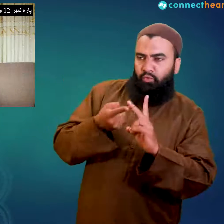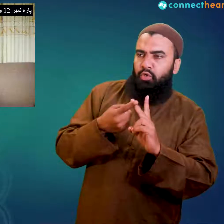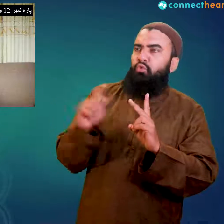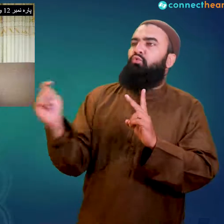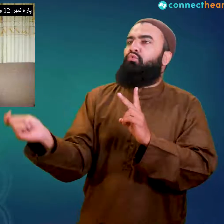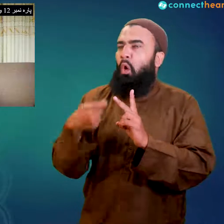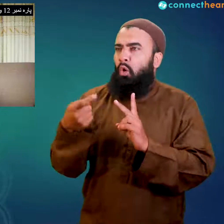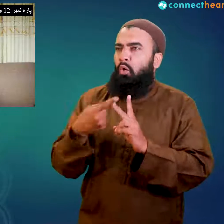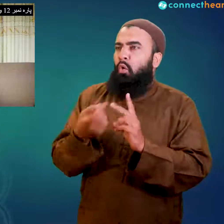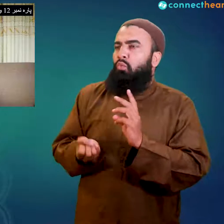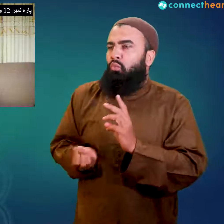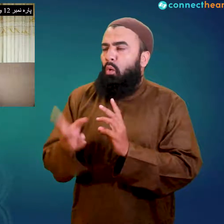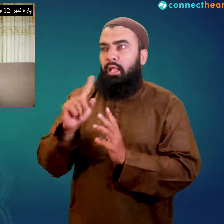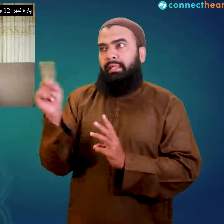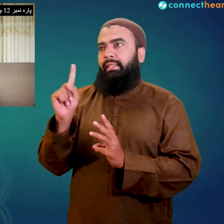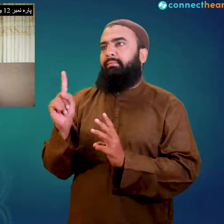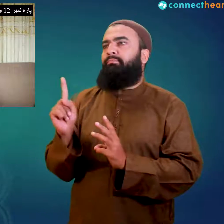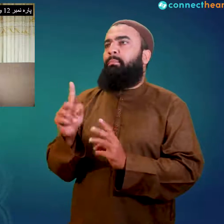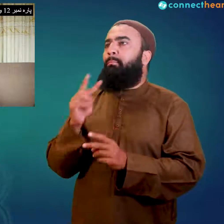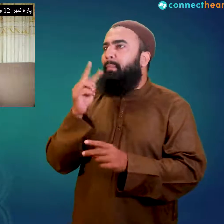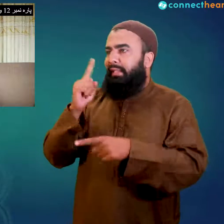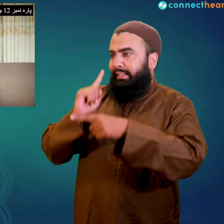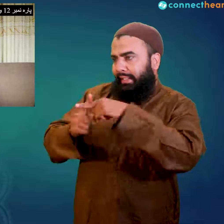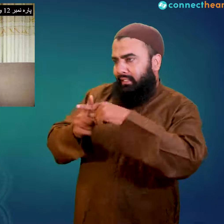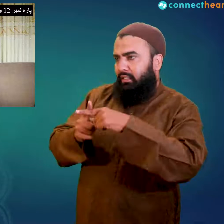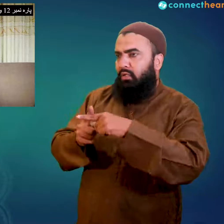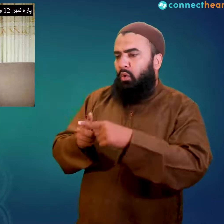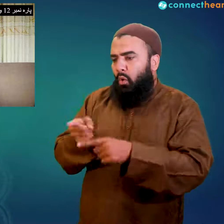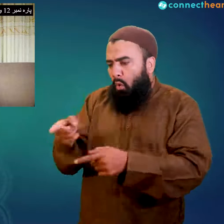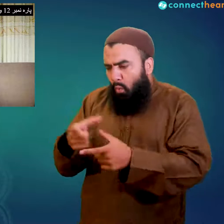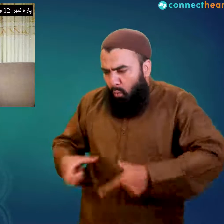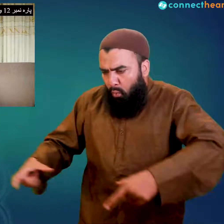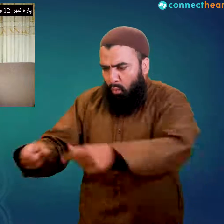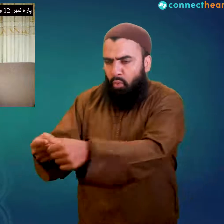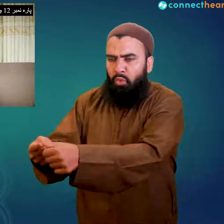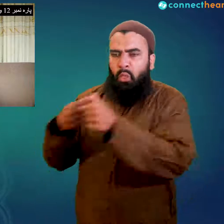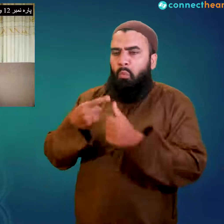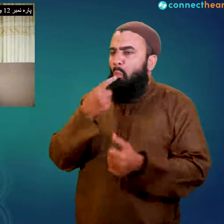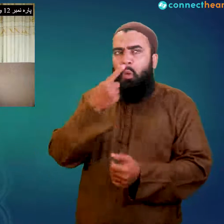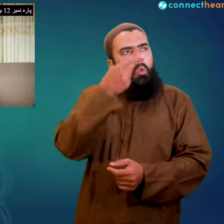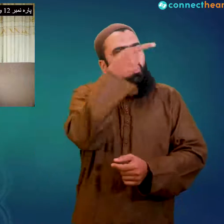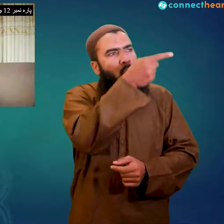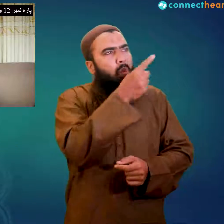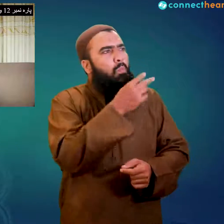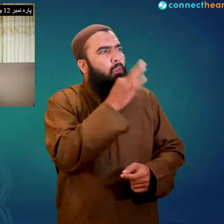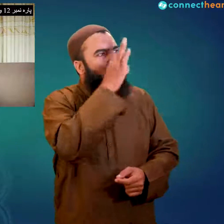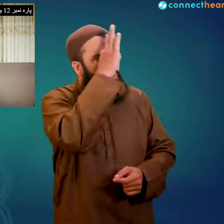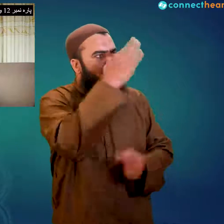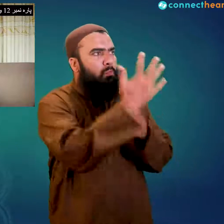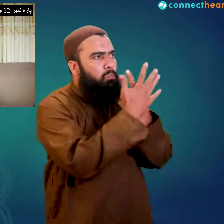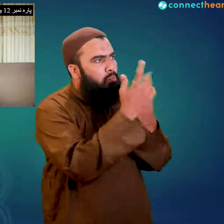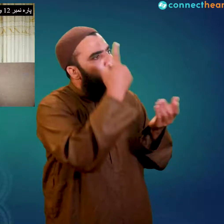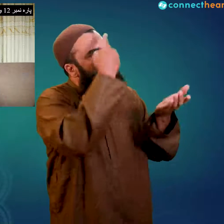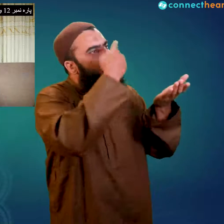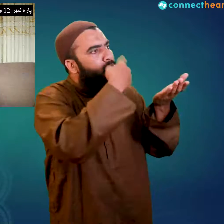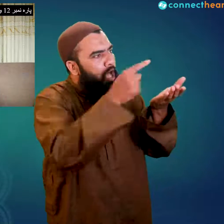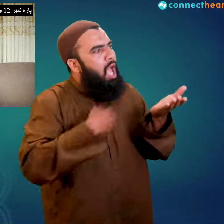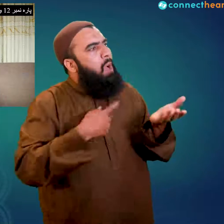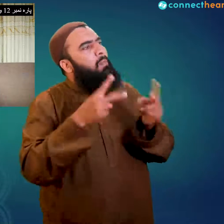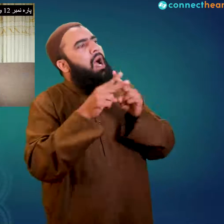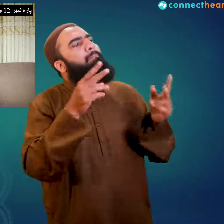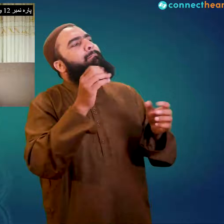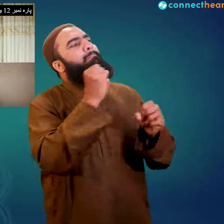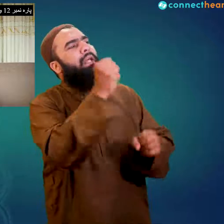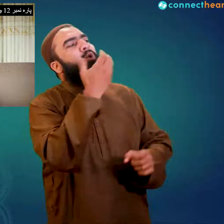لگے کہ آپ تو بہت ہی نیک اور سیدھے ہیں، آپ اپنی نمازوں کے اندر مبتلا رہتے ہیں۔ شعیب علیہ الصلوۃ والسلام نمازوں